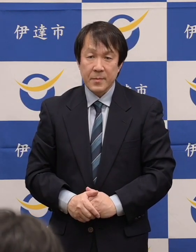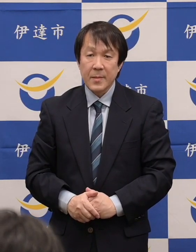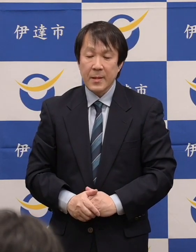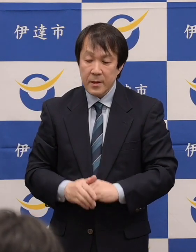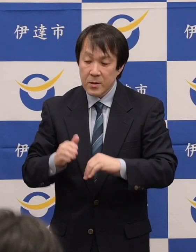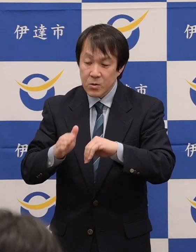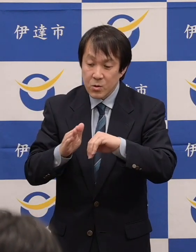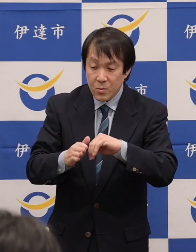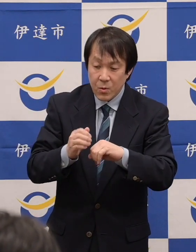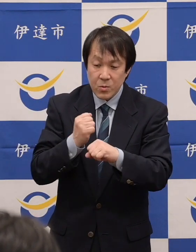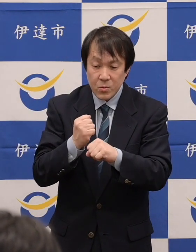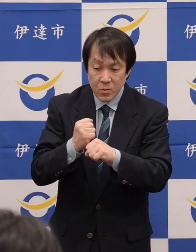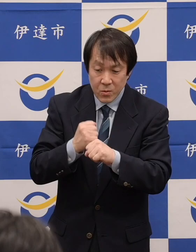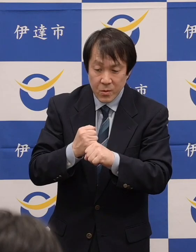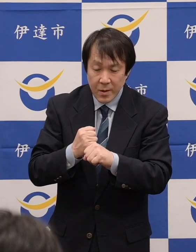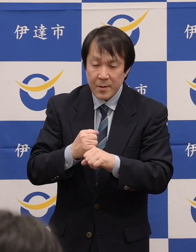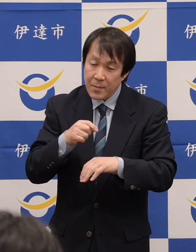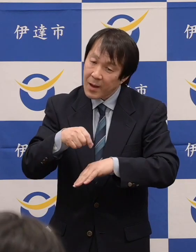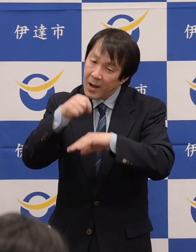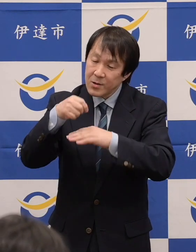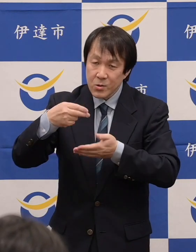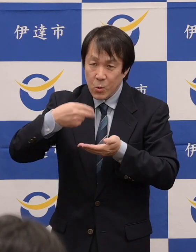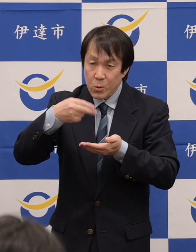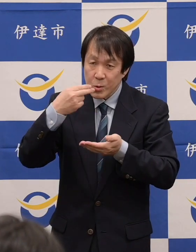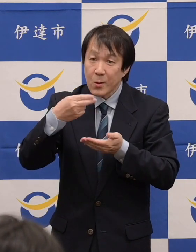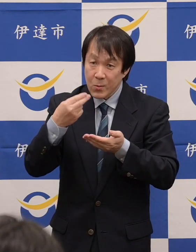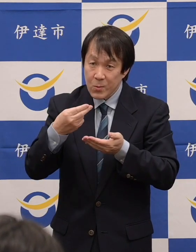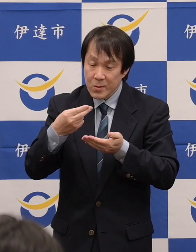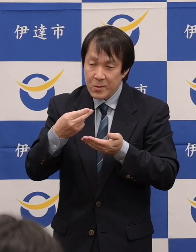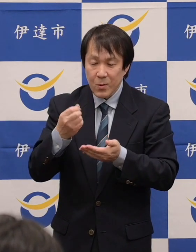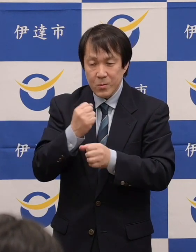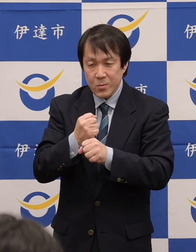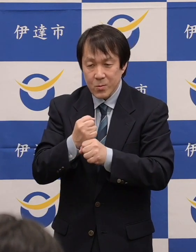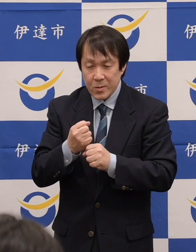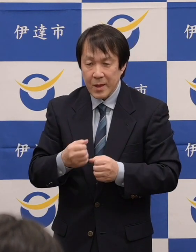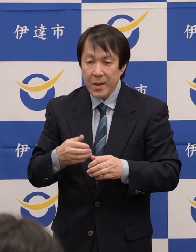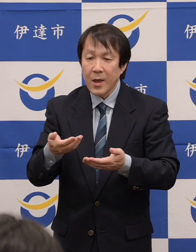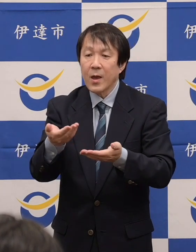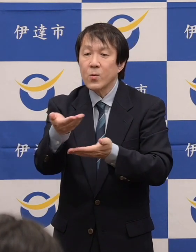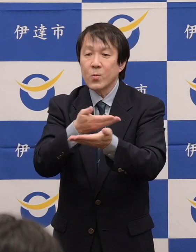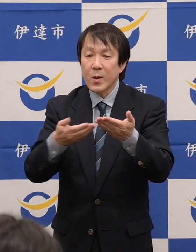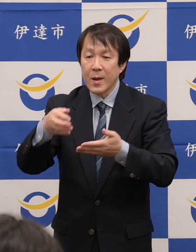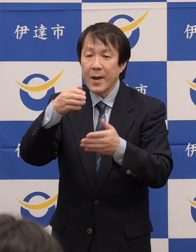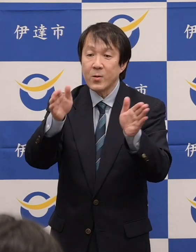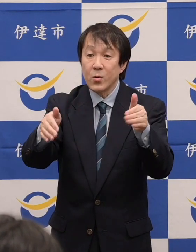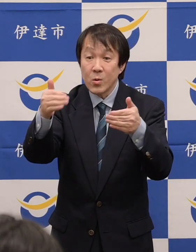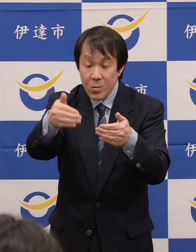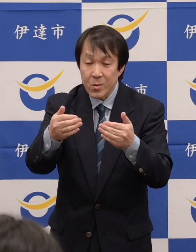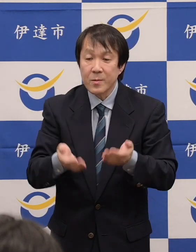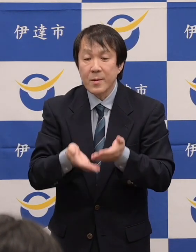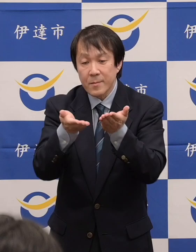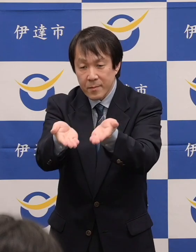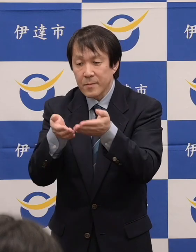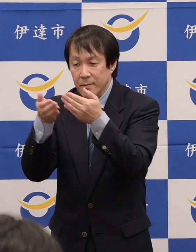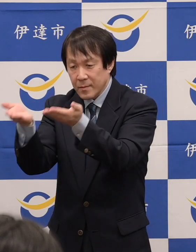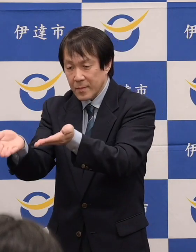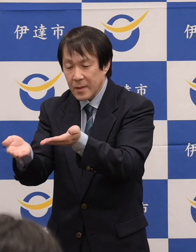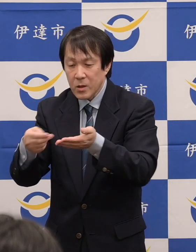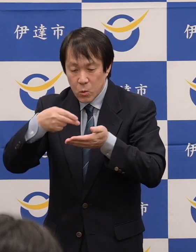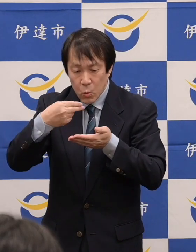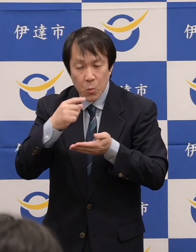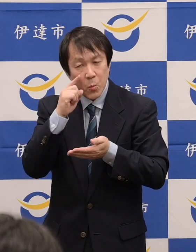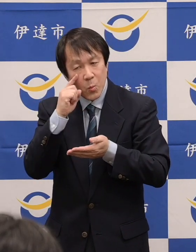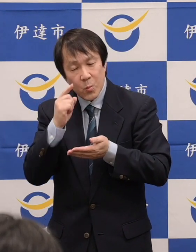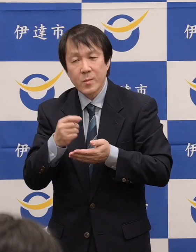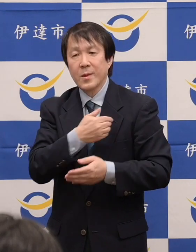軽食を作って、そこで、出しまして、触れ合いルームで、食していただくということが可能になります。